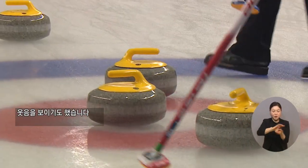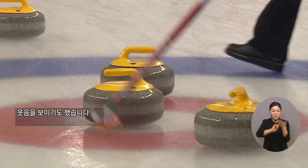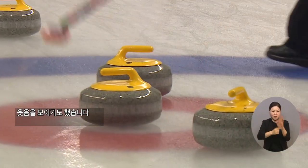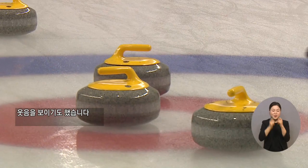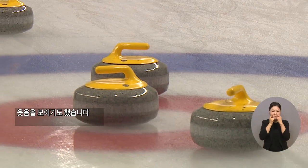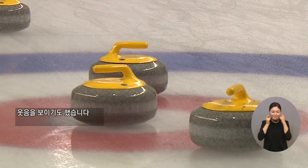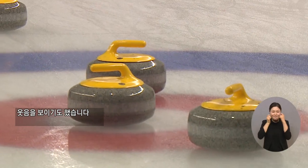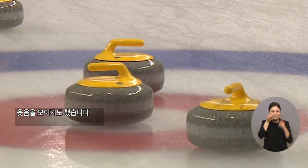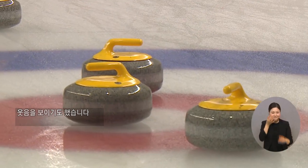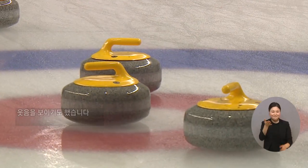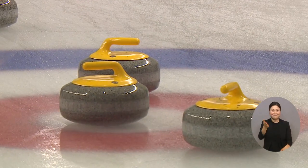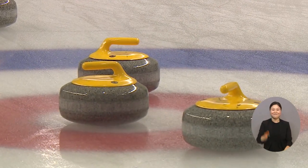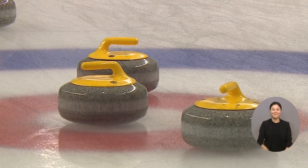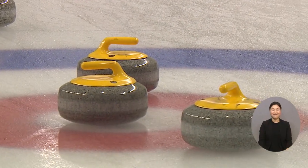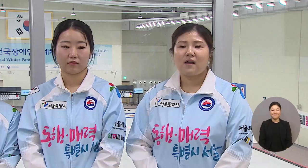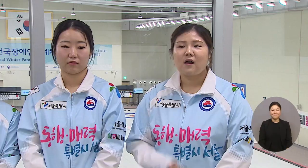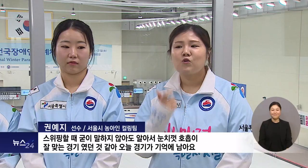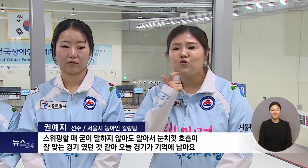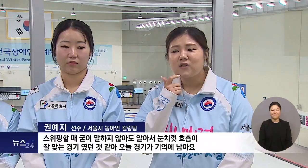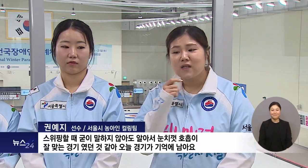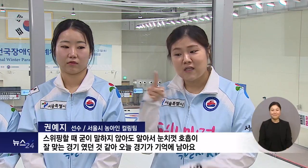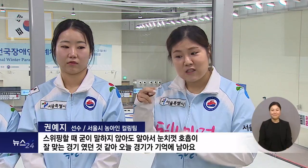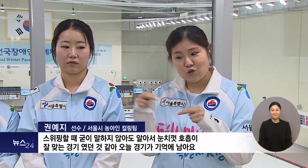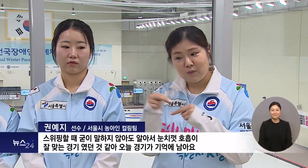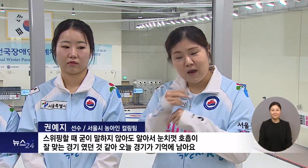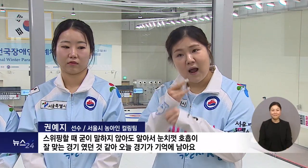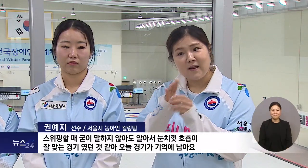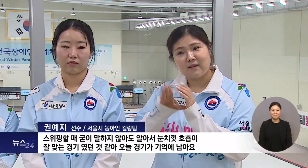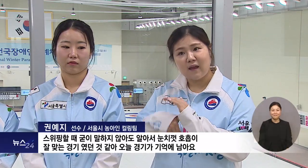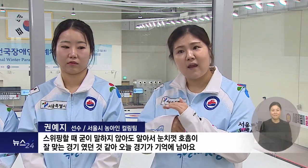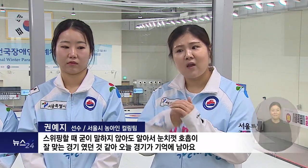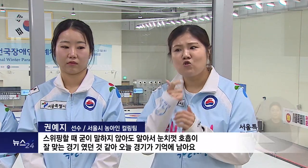웃음을 보이기도 했습니다